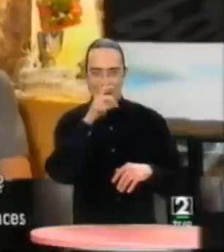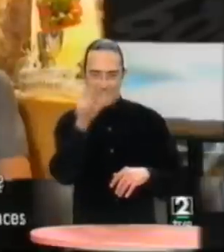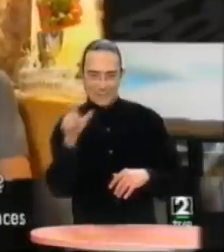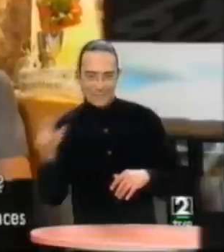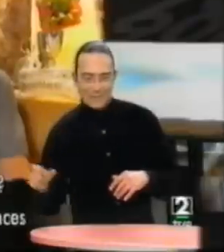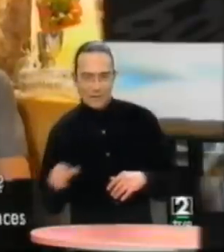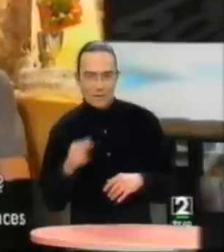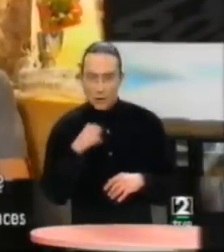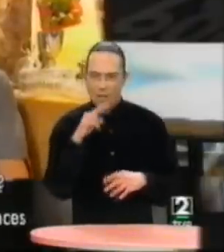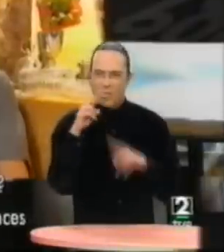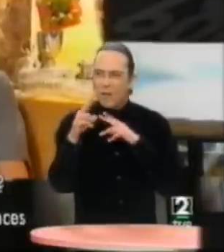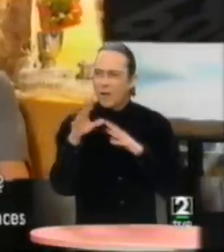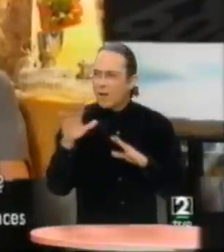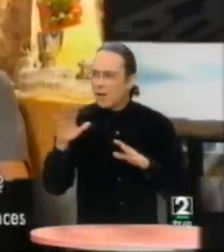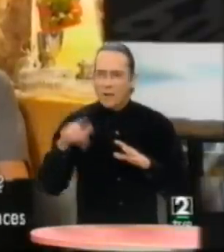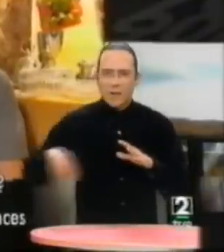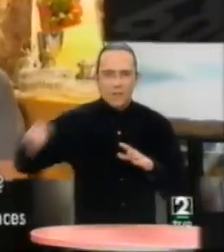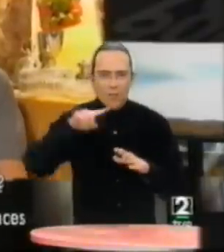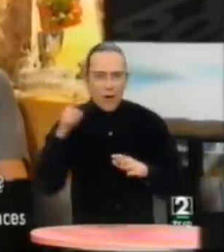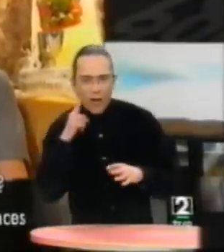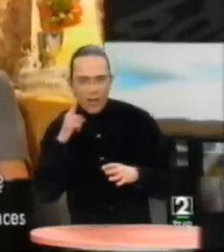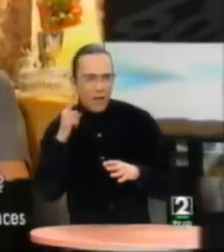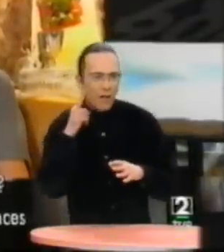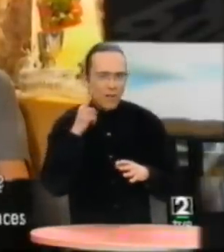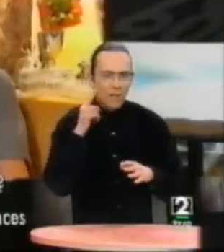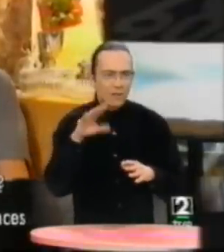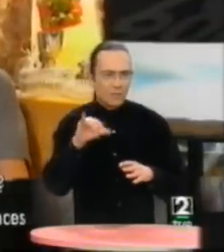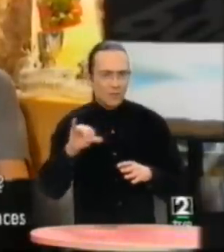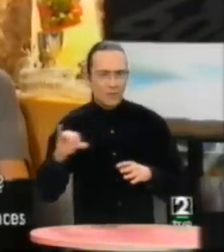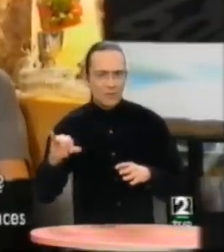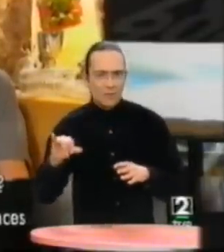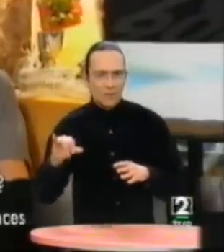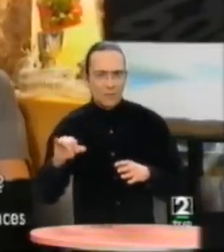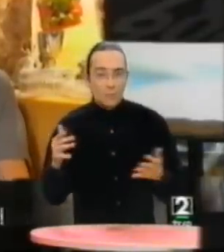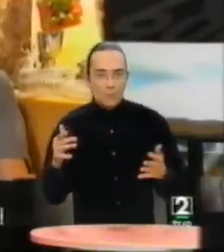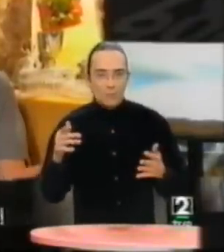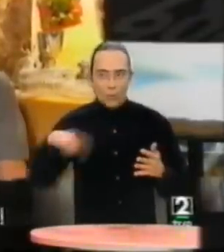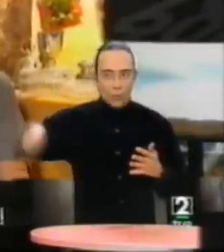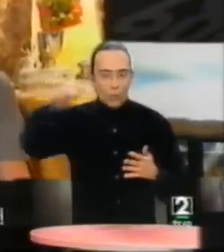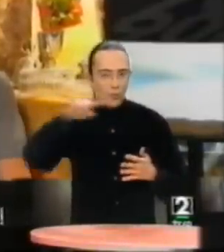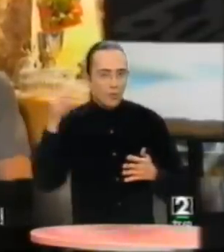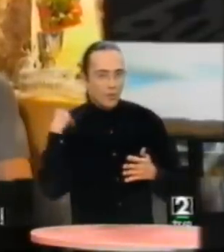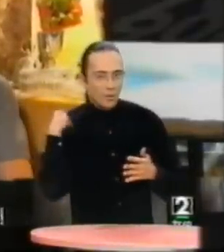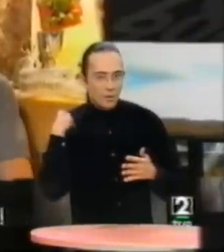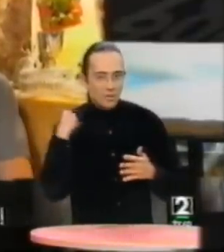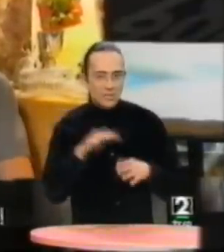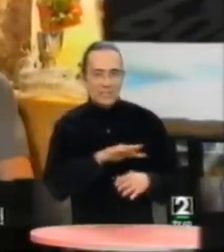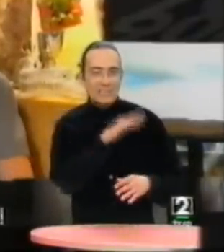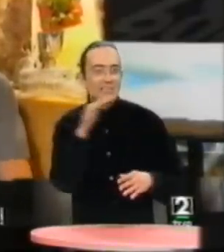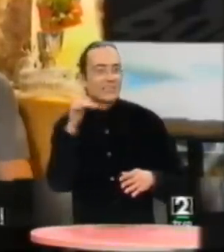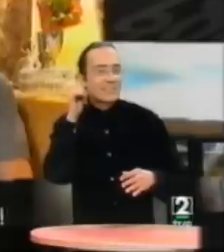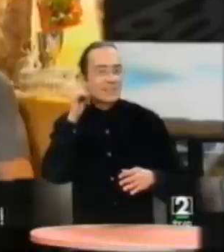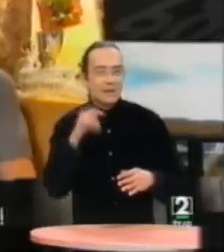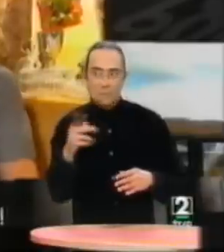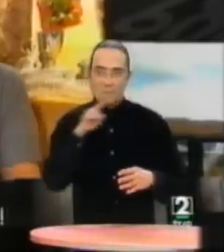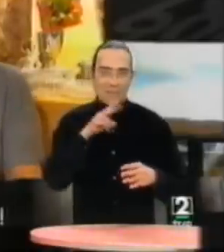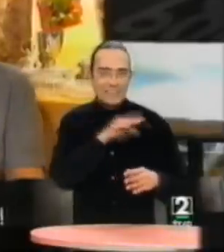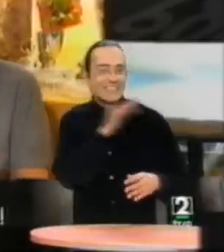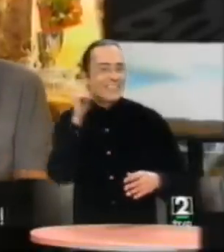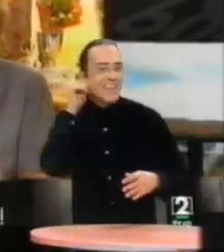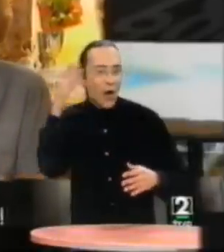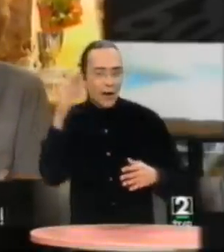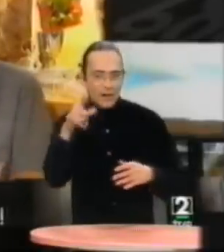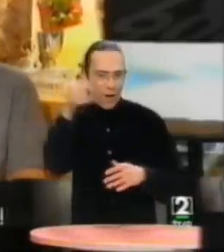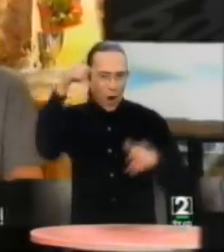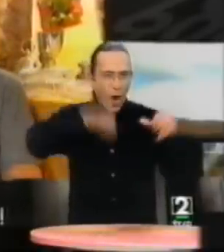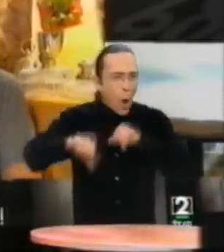Yo les dije, pero ¿os oís? Y me dijo, sí, sí. Y entonces ellos me empezaron a decir,